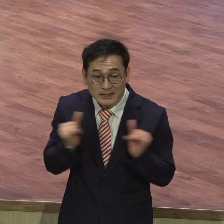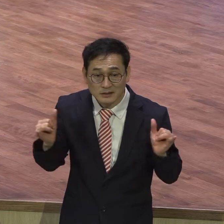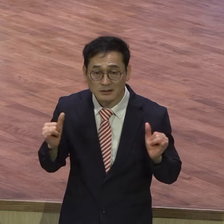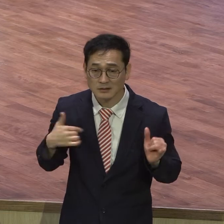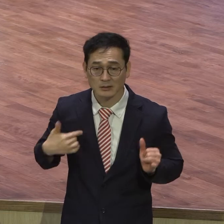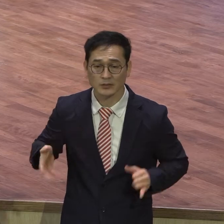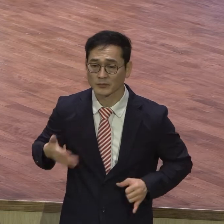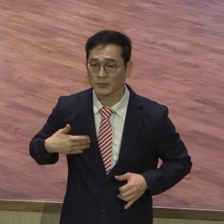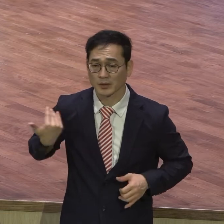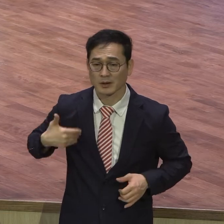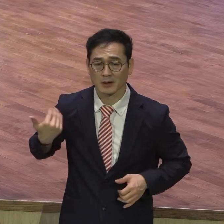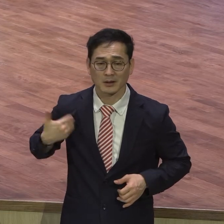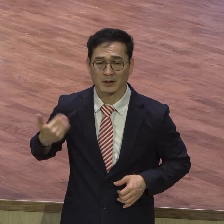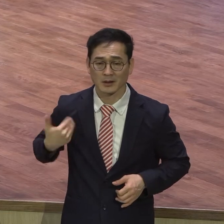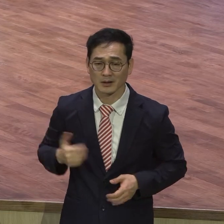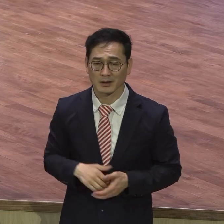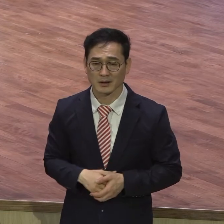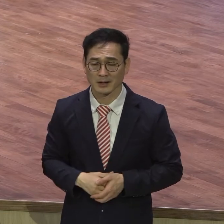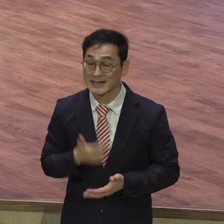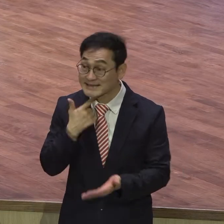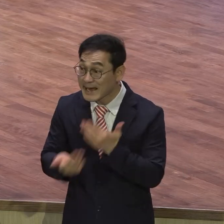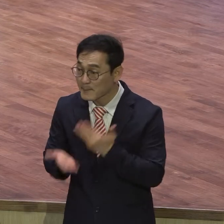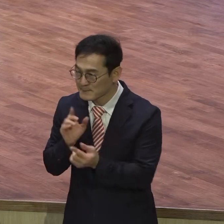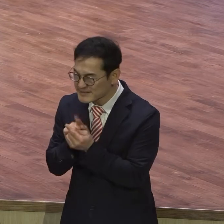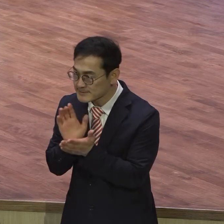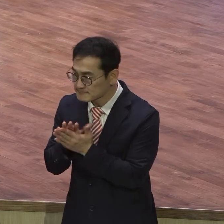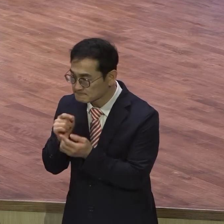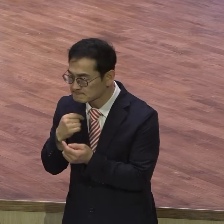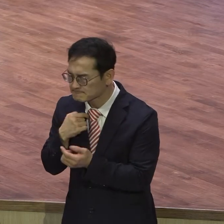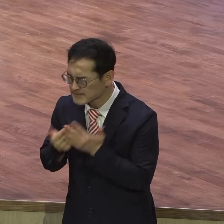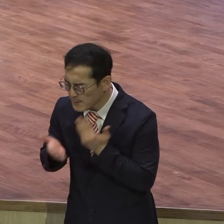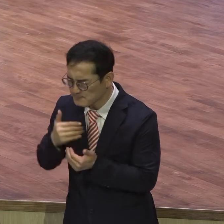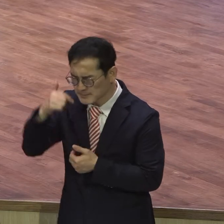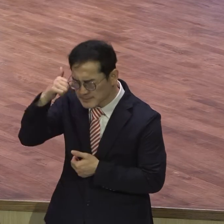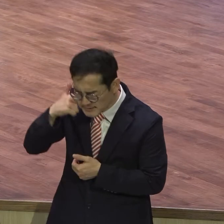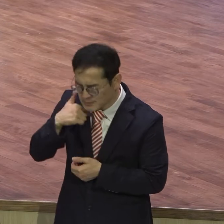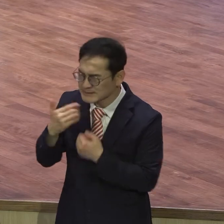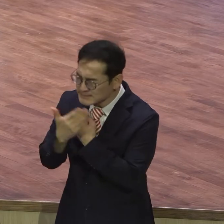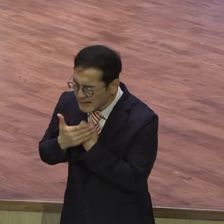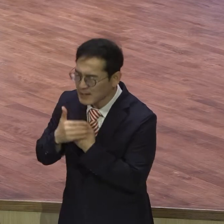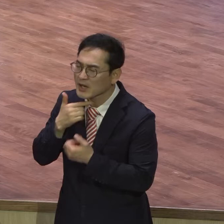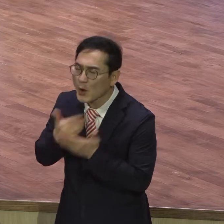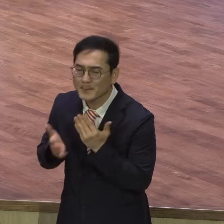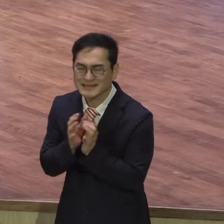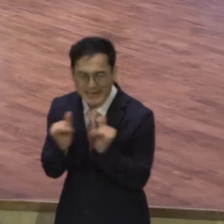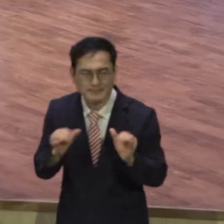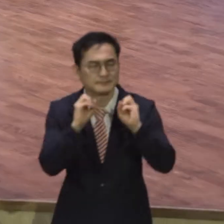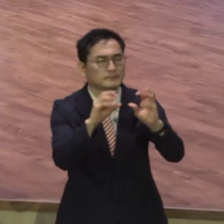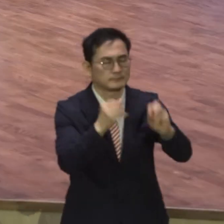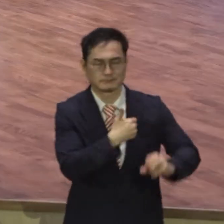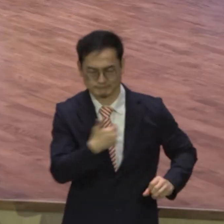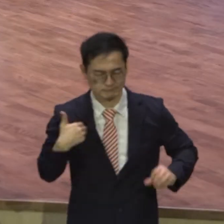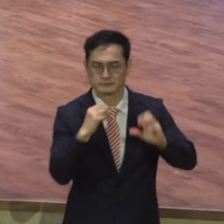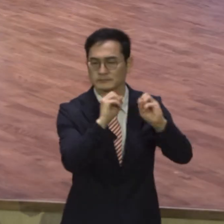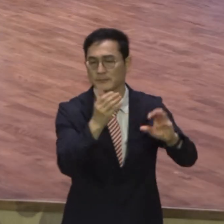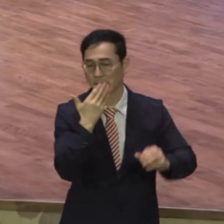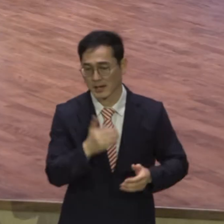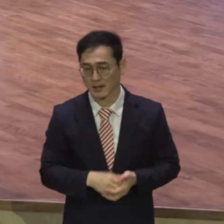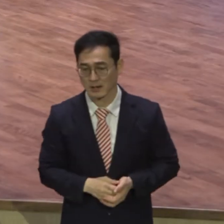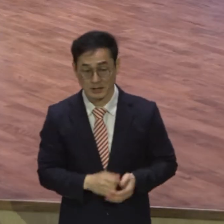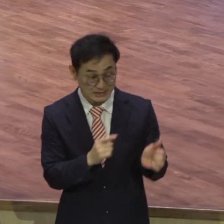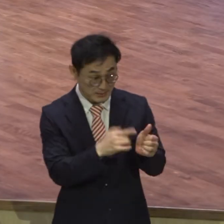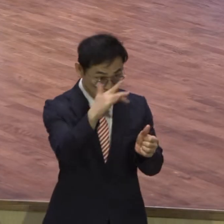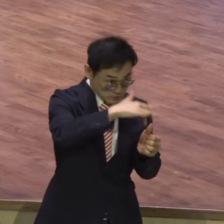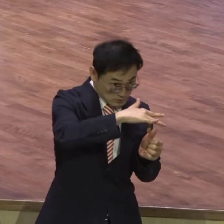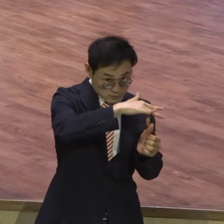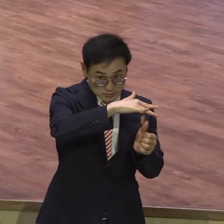체험한 사람 가진 사람은 정인이에요 정인 이 사람이 귀신 들렸다고 치유부하던 거 뭐 천하가 다 아니고